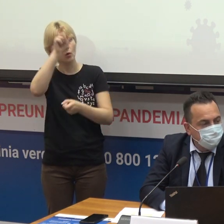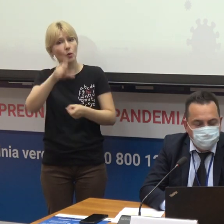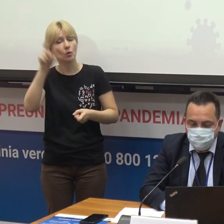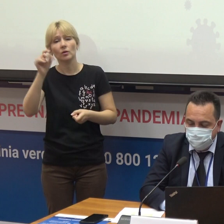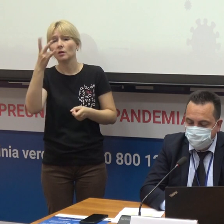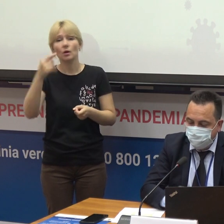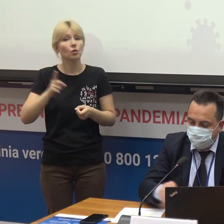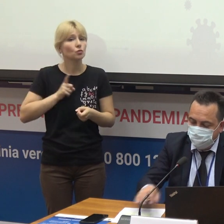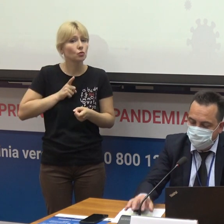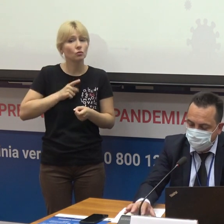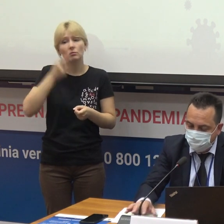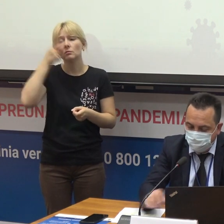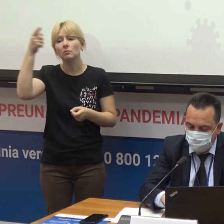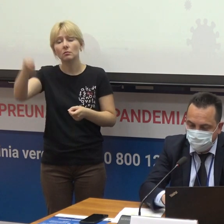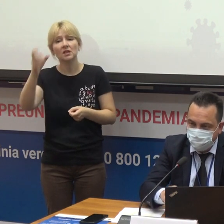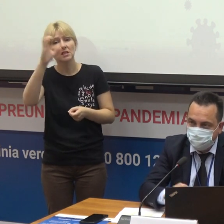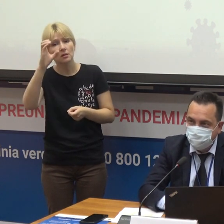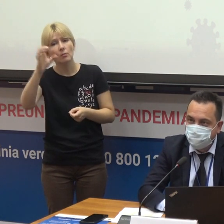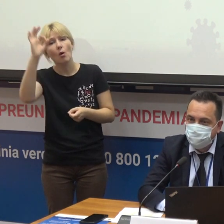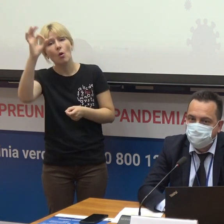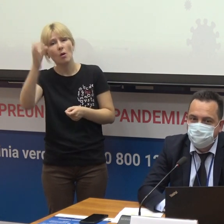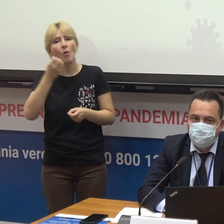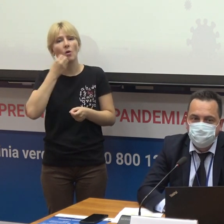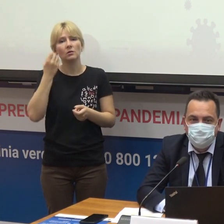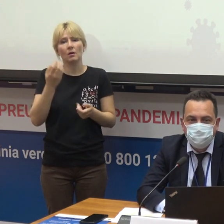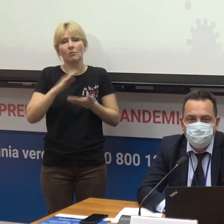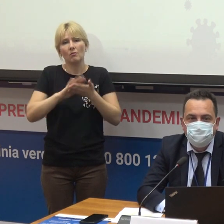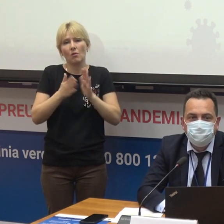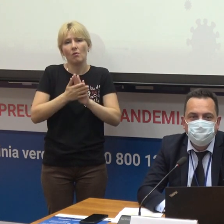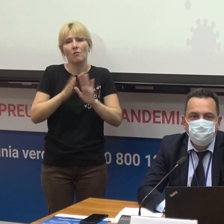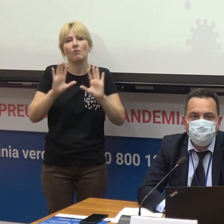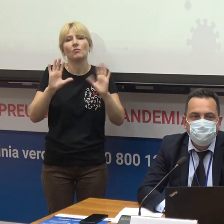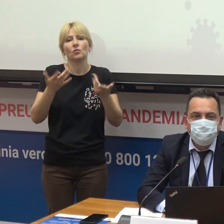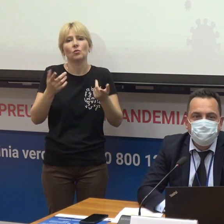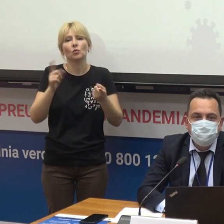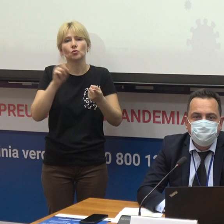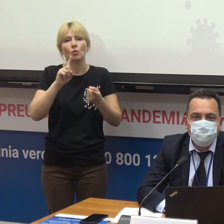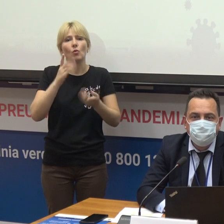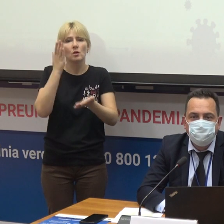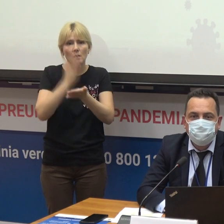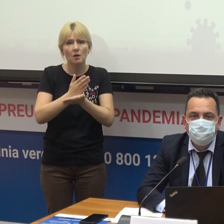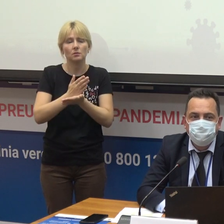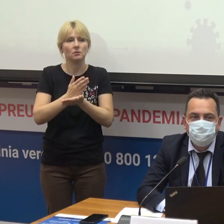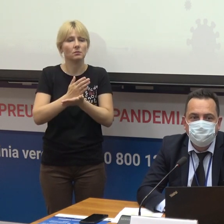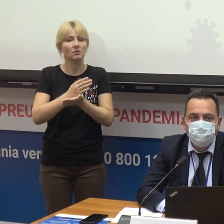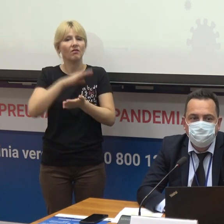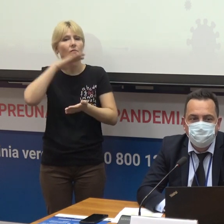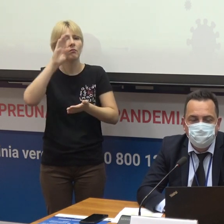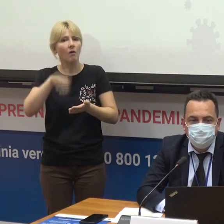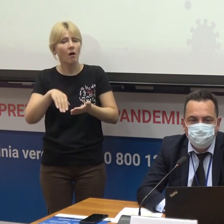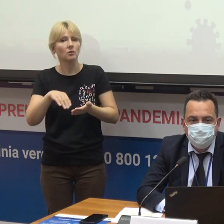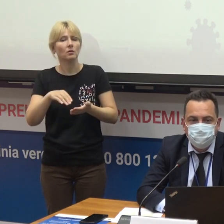nu aștepte luna septembrie sau octombrie, când din auzite că este stoc suficient, dar să se vaccineze imediat